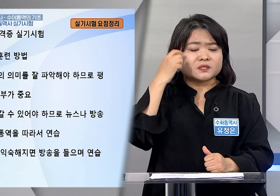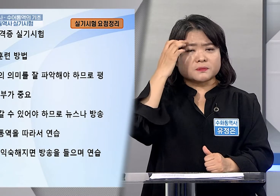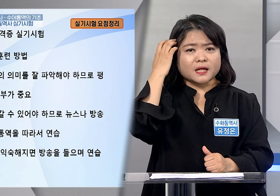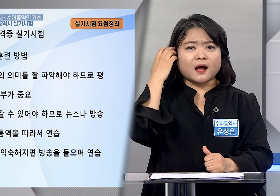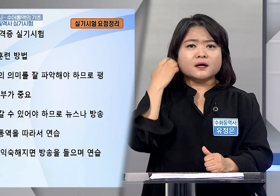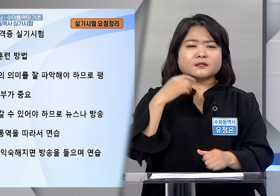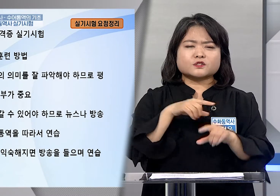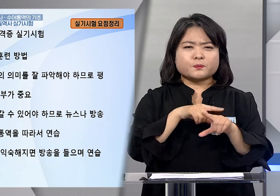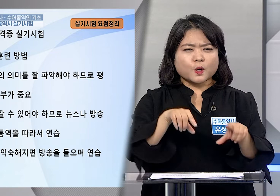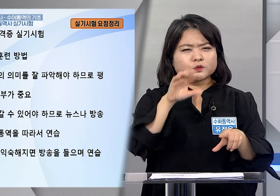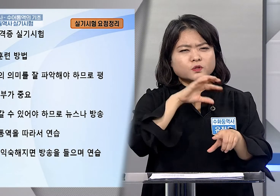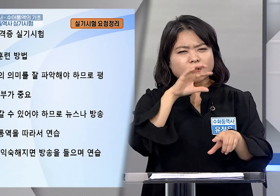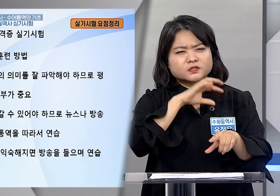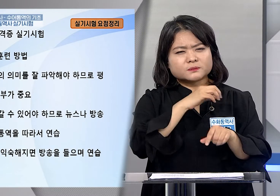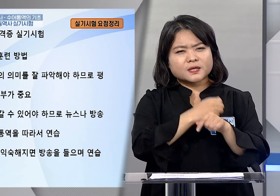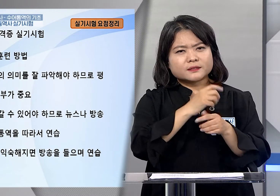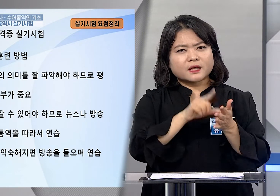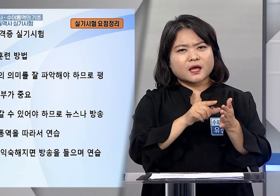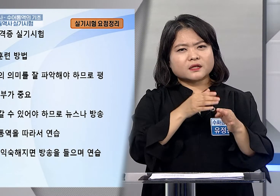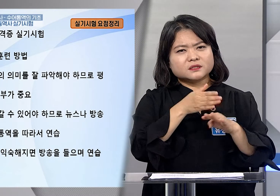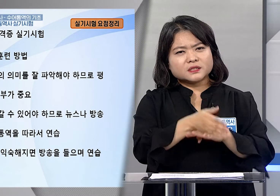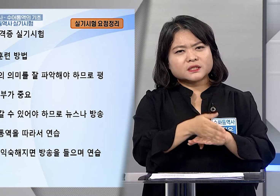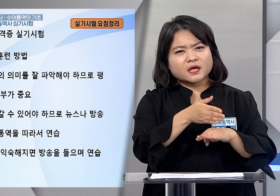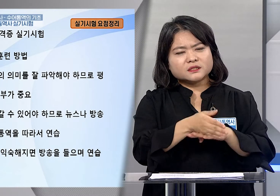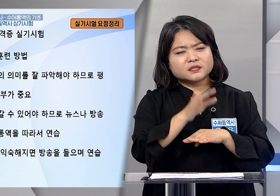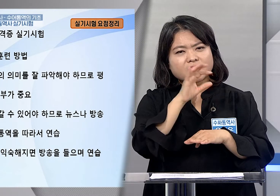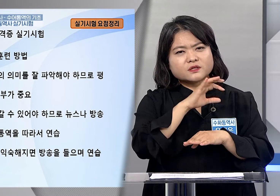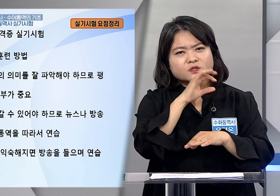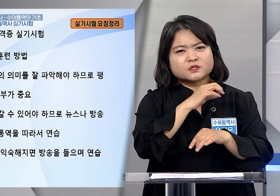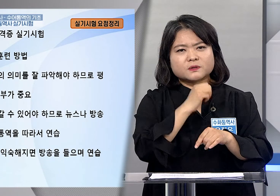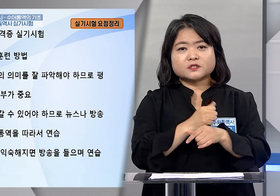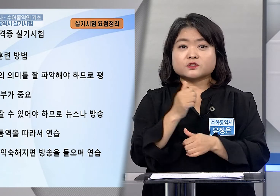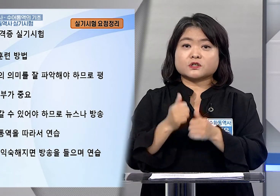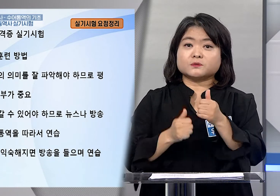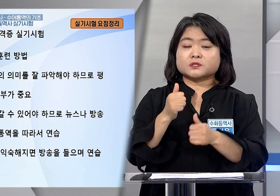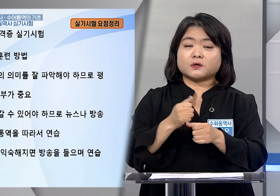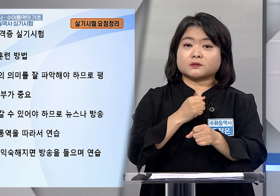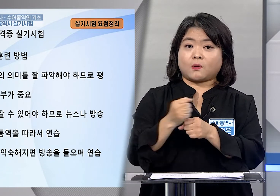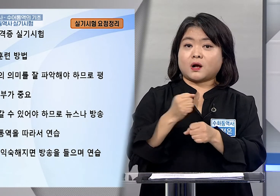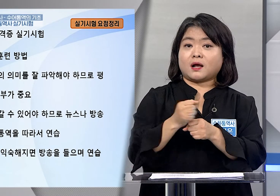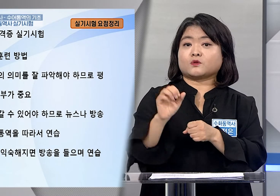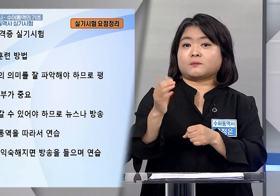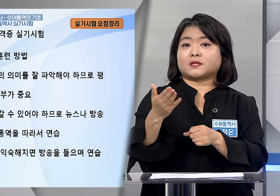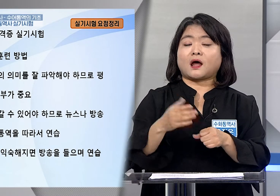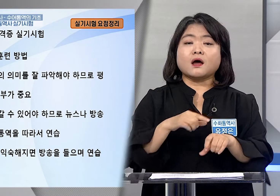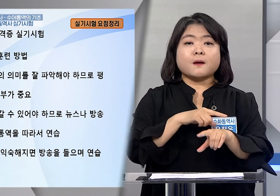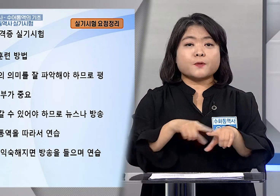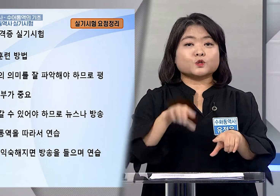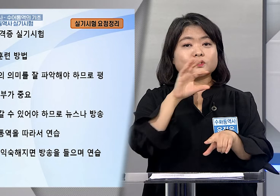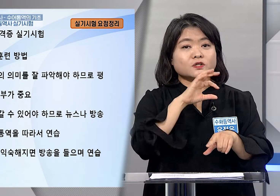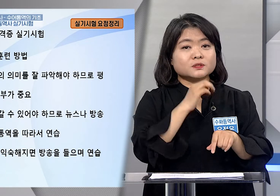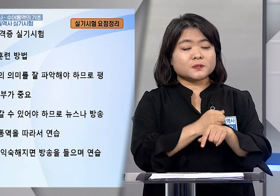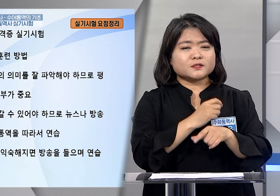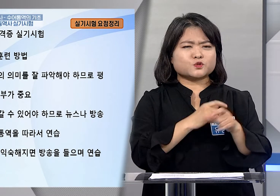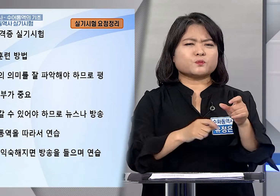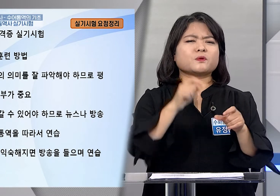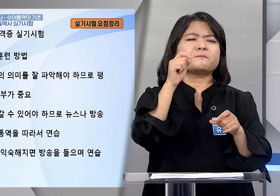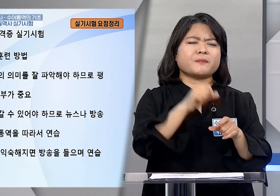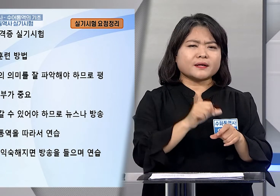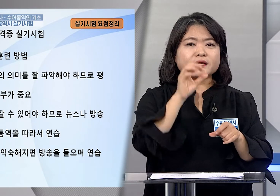느껴집니다. 그래서 평소 연습을 할 때 느리게 연습을 해서 시험을 치면 당황하게 됩니다. 평소 연습을 할 때 좀 더 빠르게